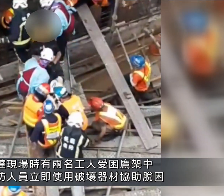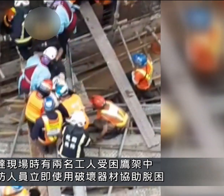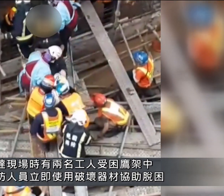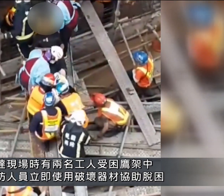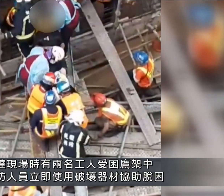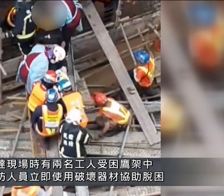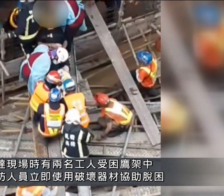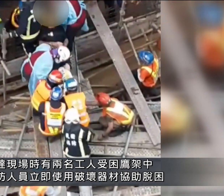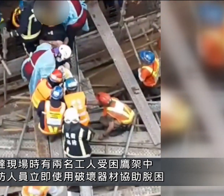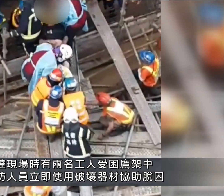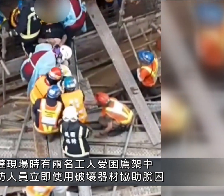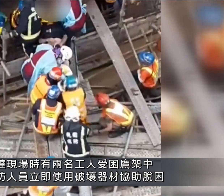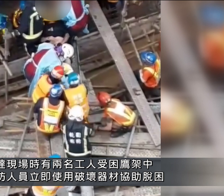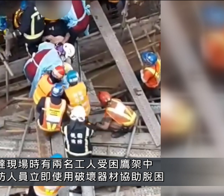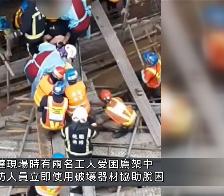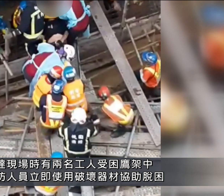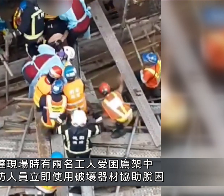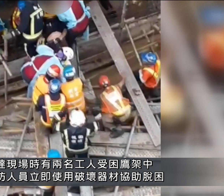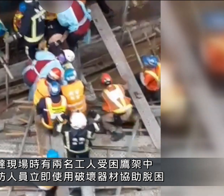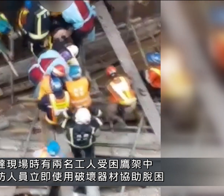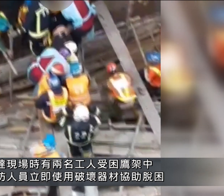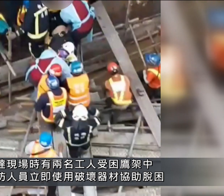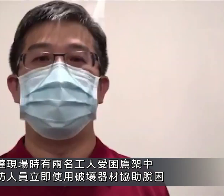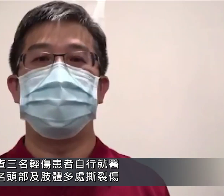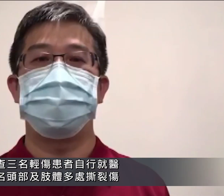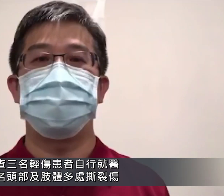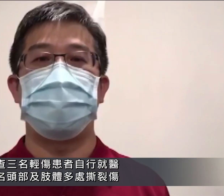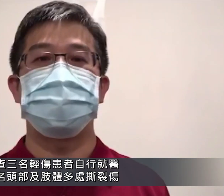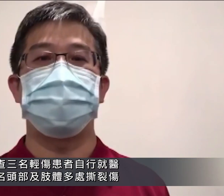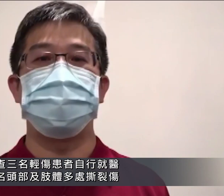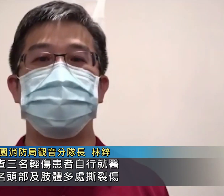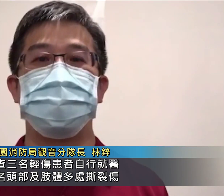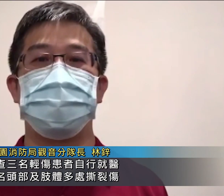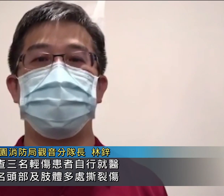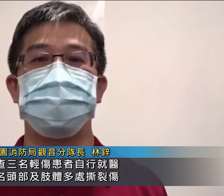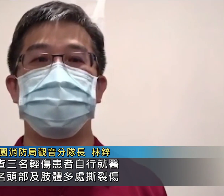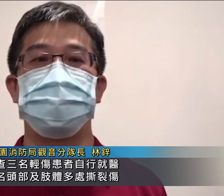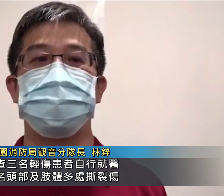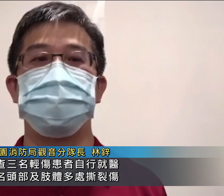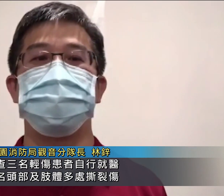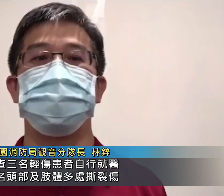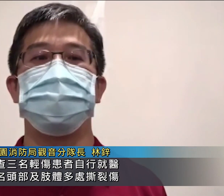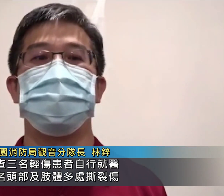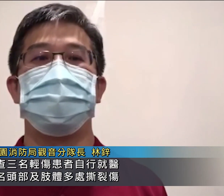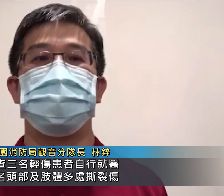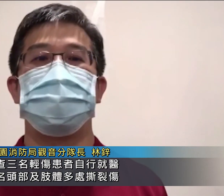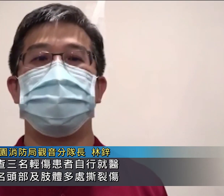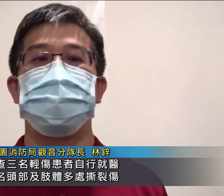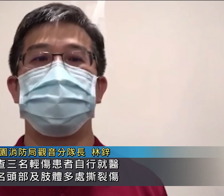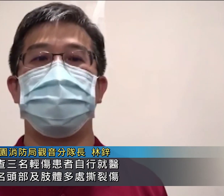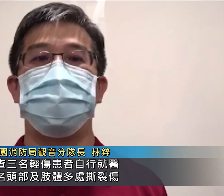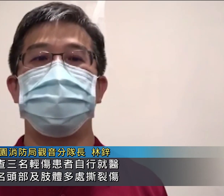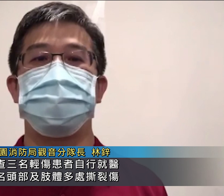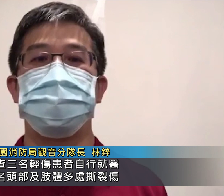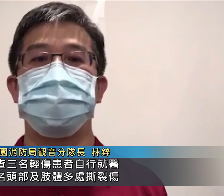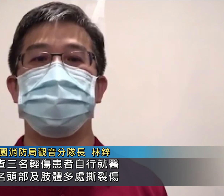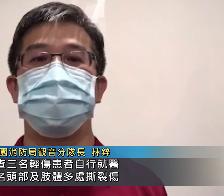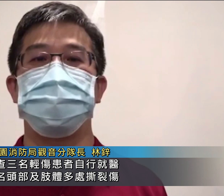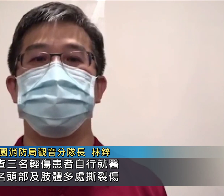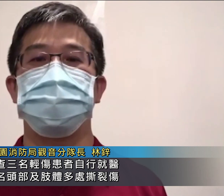即使用破坏器材协助脱困。 经查，三名轻伤患者自行就医，两名头部及肢体多处撕裂